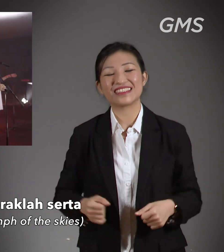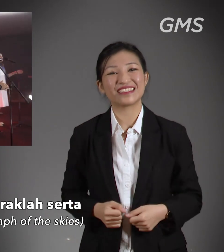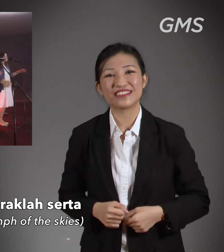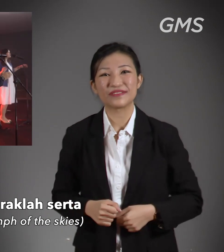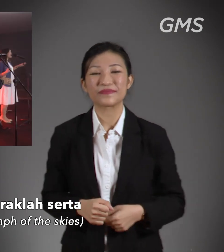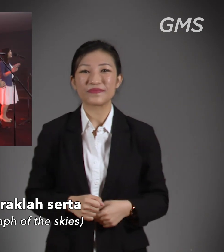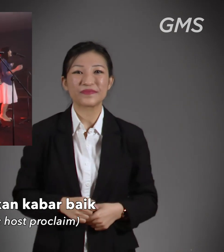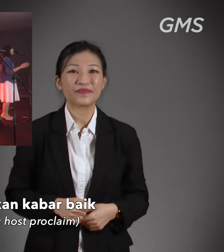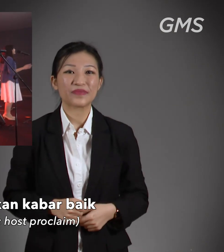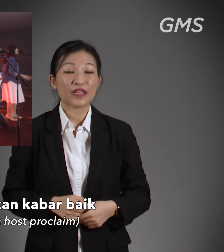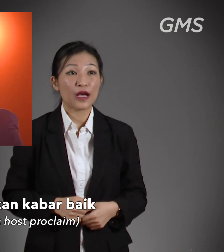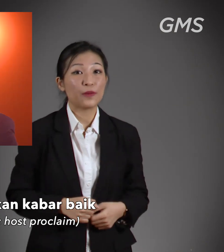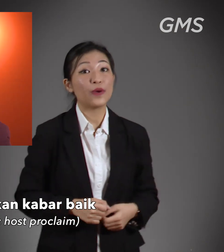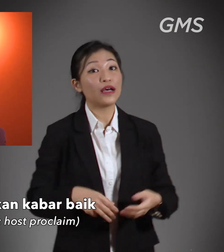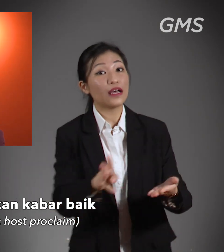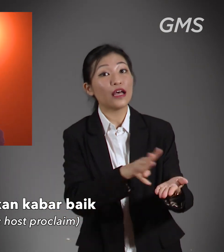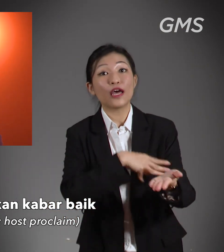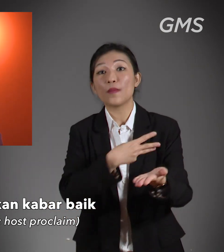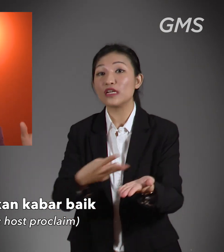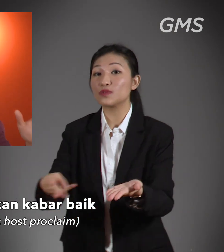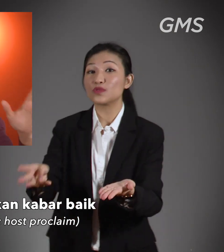bersoraklah serta